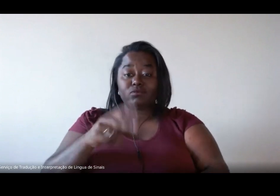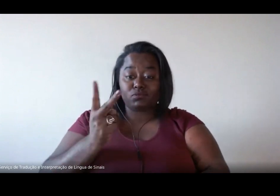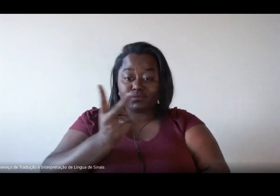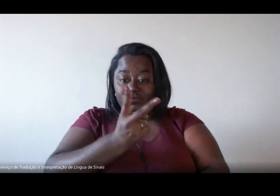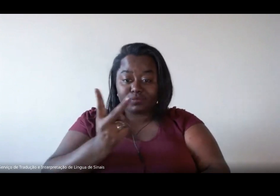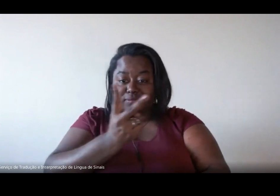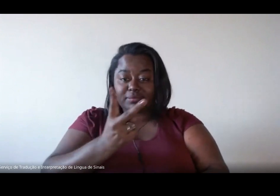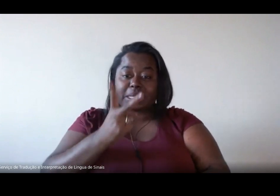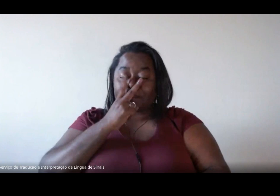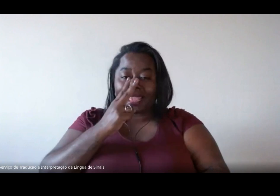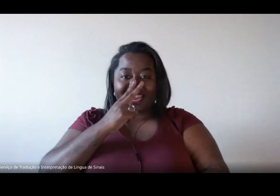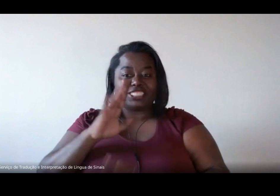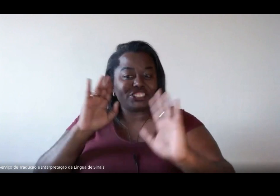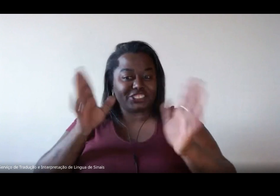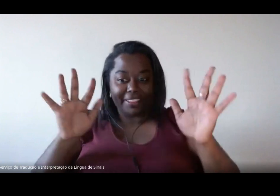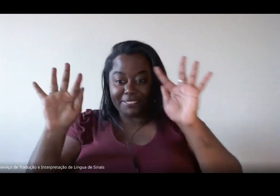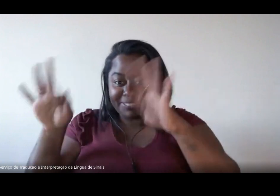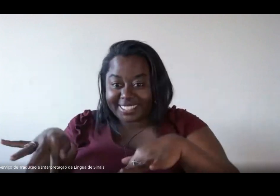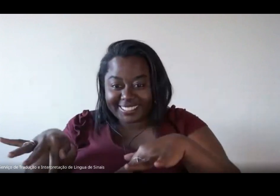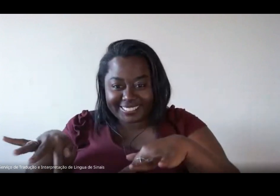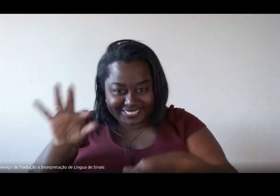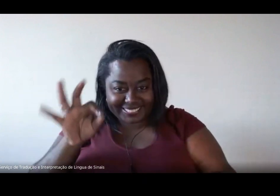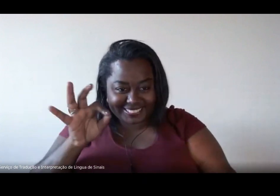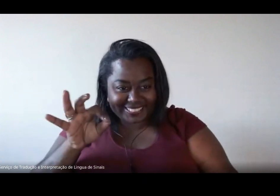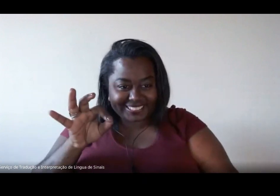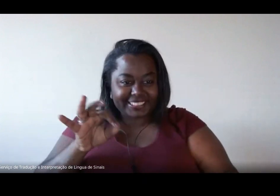Embora vocês dois estejam dando efeito de fim,